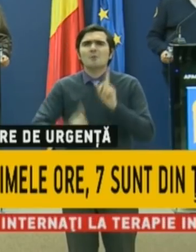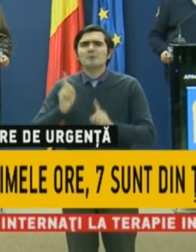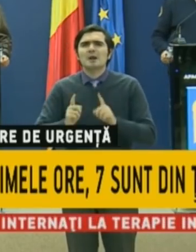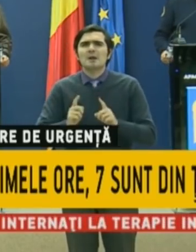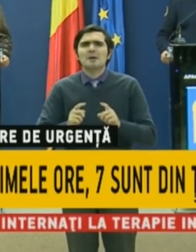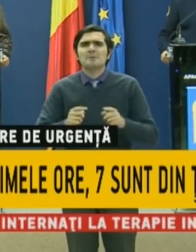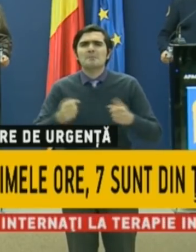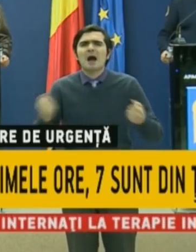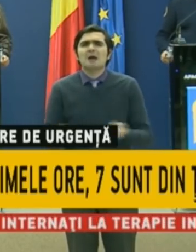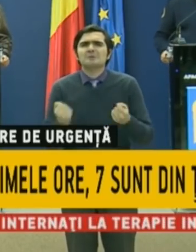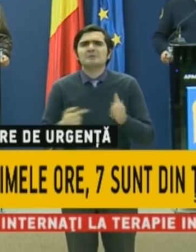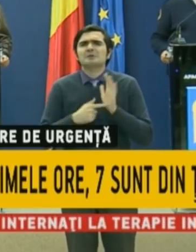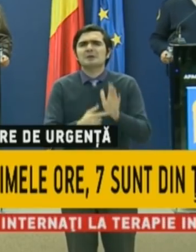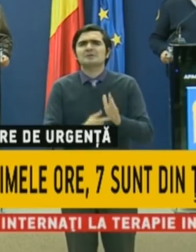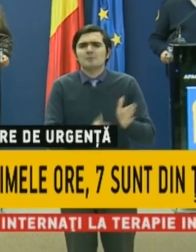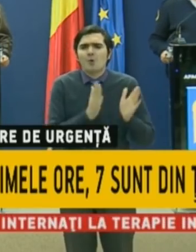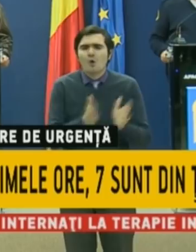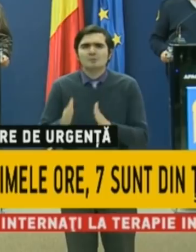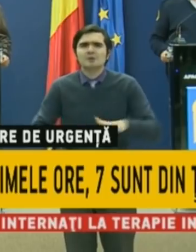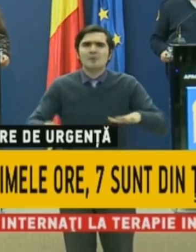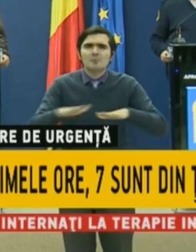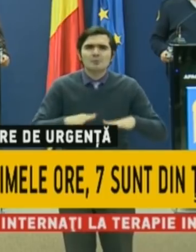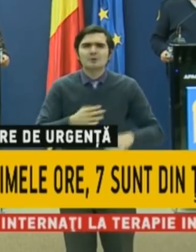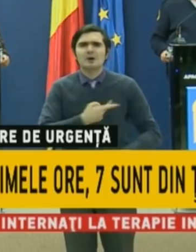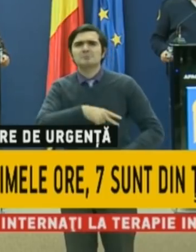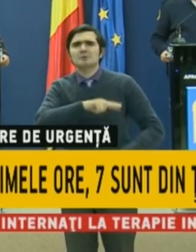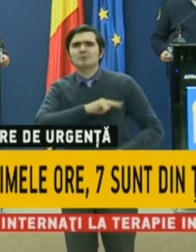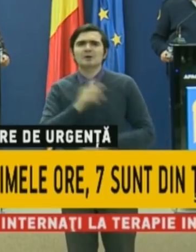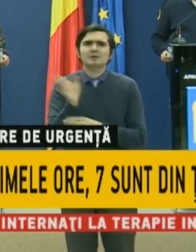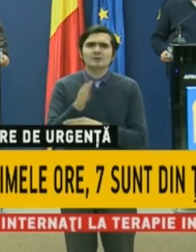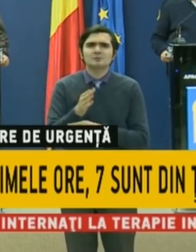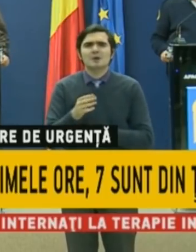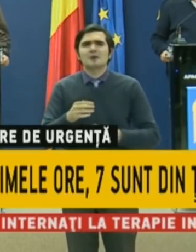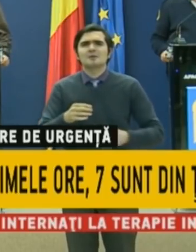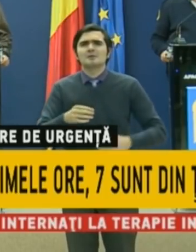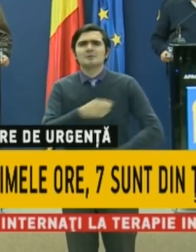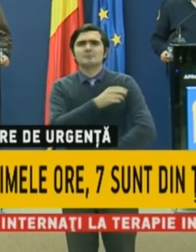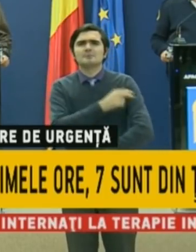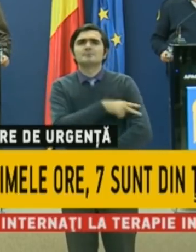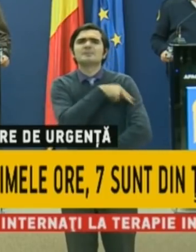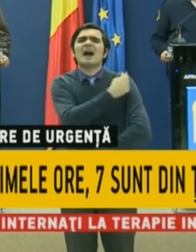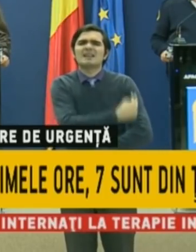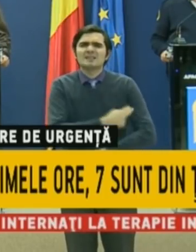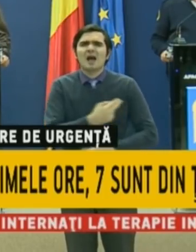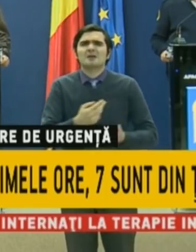fi ordinea publică, securitatea națională, domeniul sanitar,